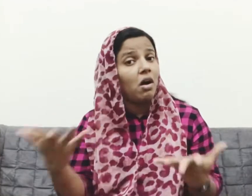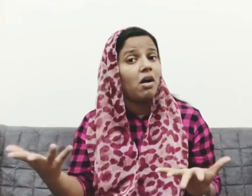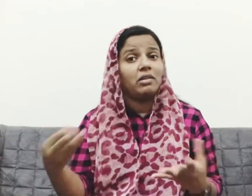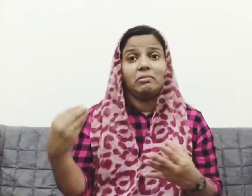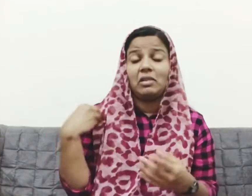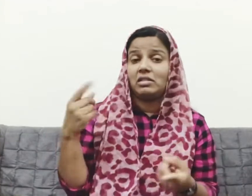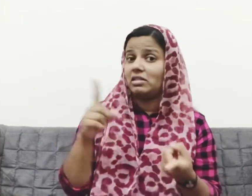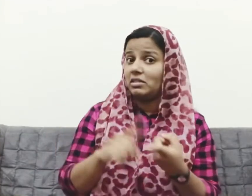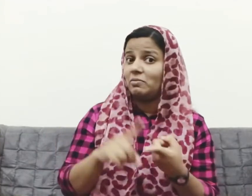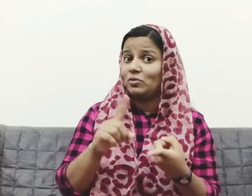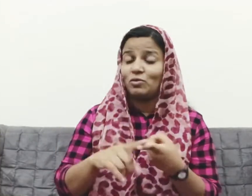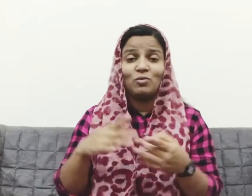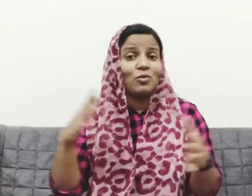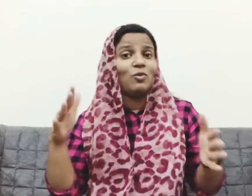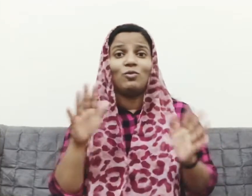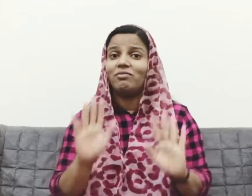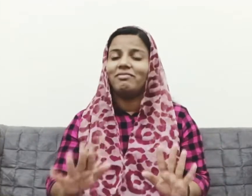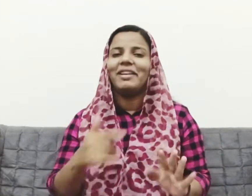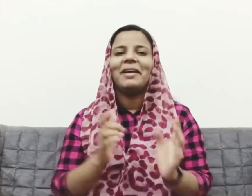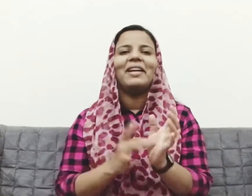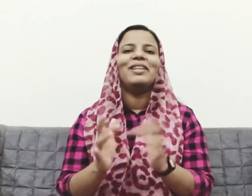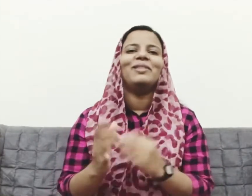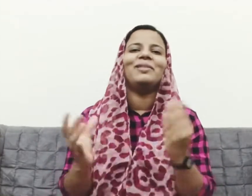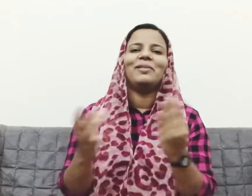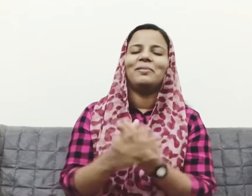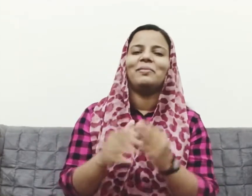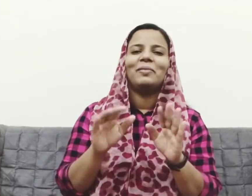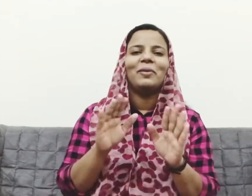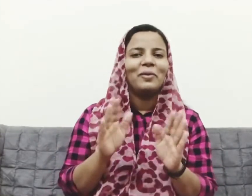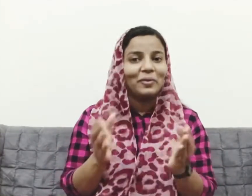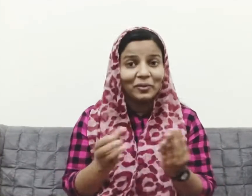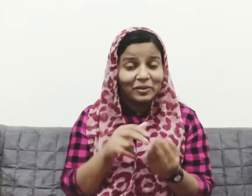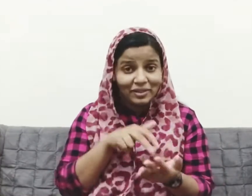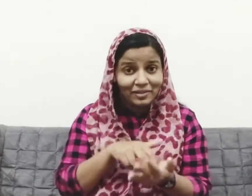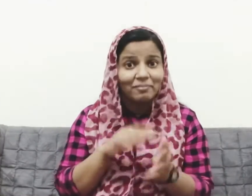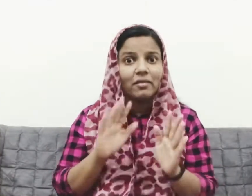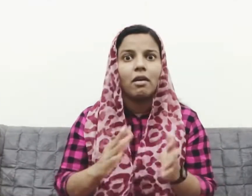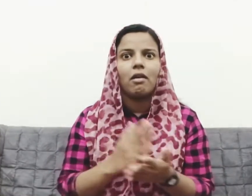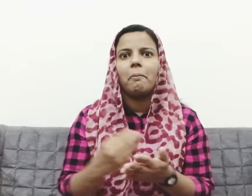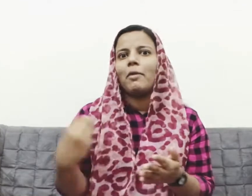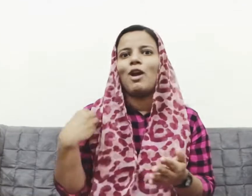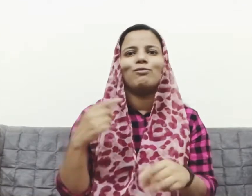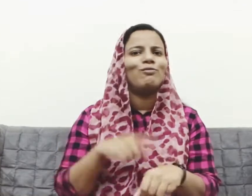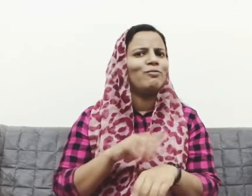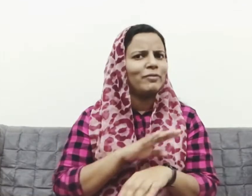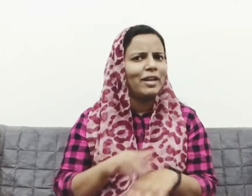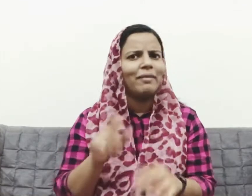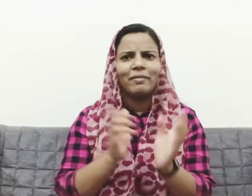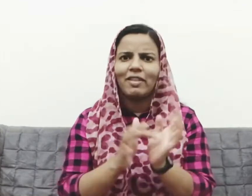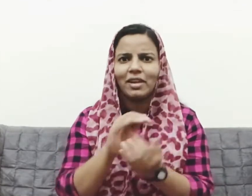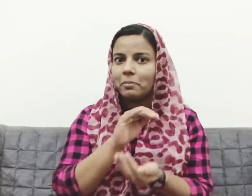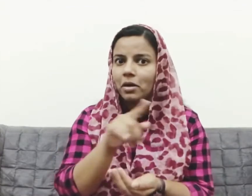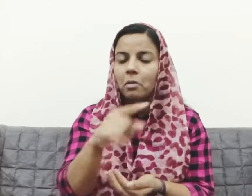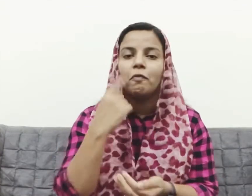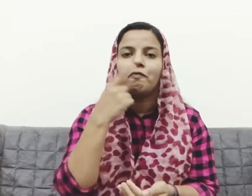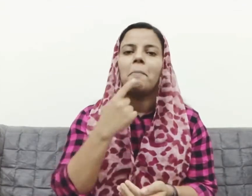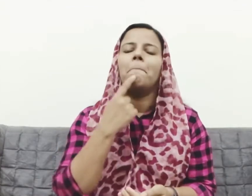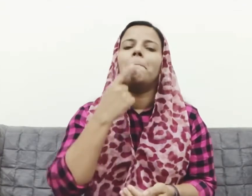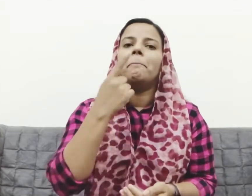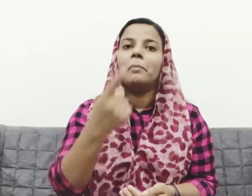കാണാൻ കഴിയാത്തതുകൊണ്ട്. പക്ഷെ കർത്താവിൻ്റെ കൂടെയുണ്ട്, അതുകൊണ്ട് അതൊന്നും എന്നെ യേശുകയില്ല എന്ന് ഒരു ദൈവത്തിൻ്റെ പൈതൽ വിളിച്ചു പറയുമ്പോൾ